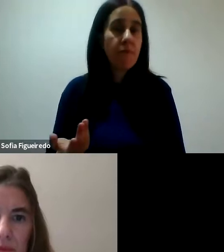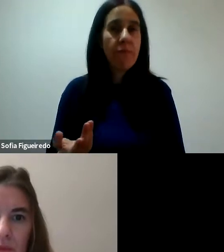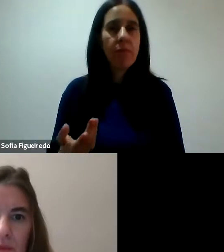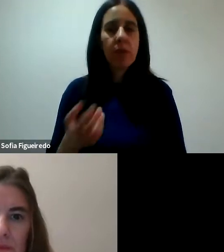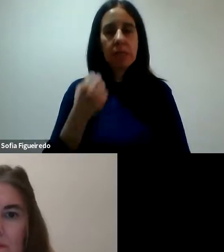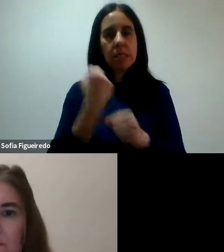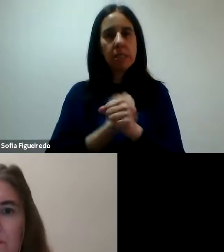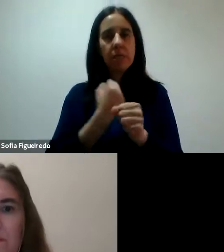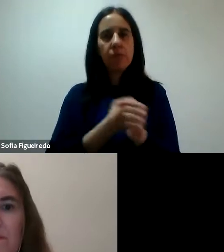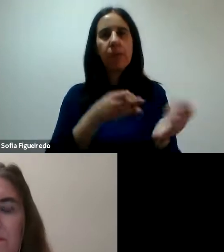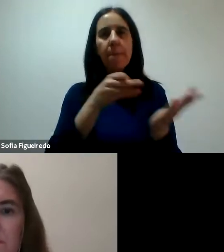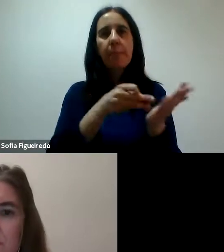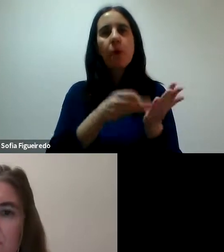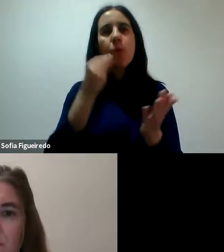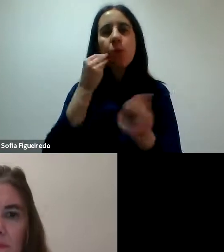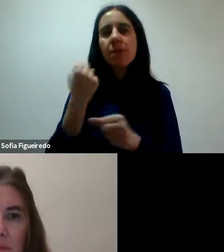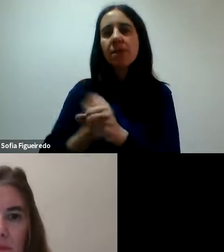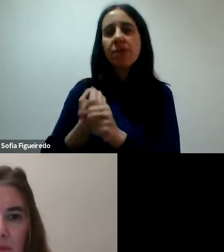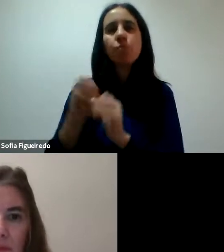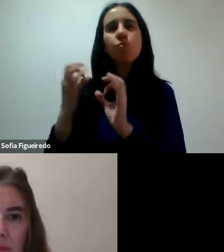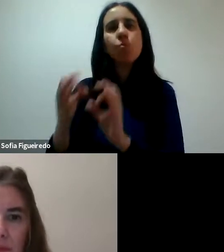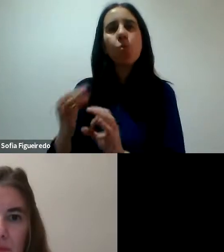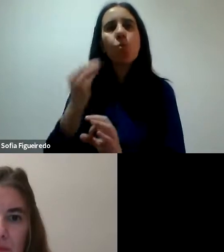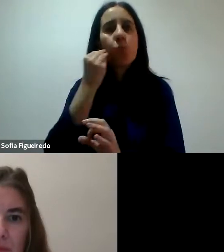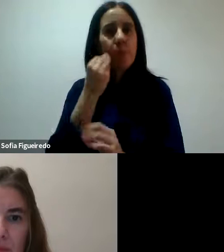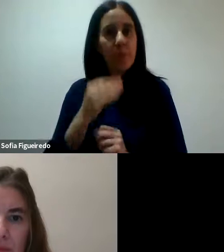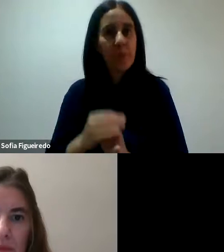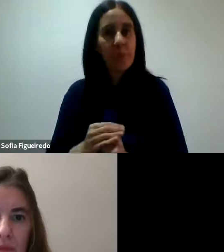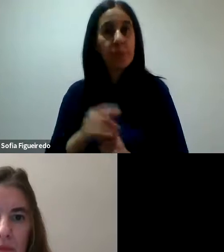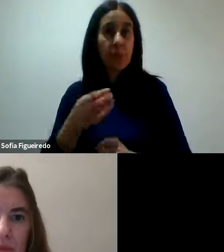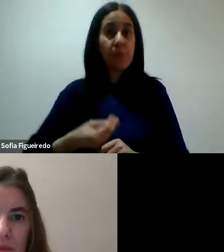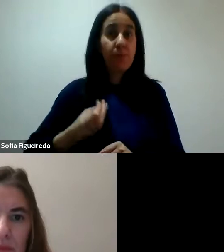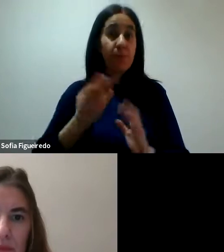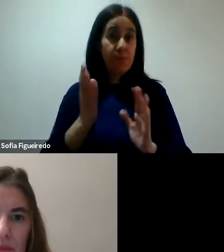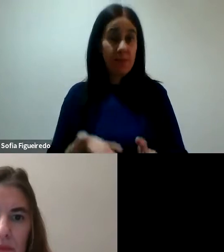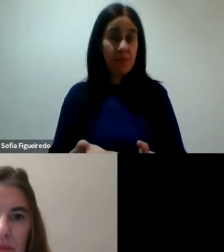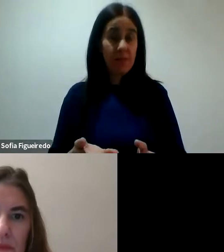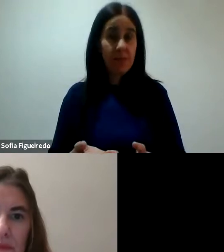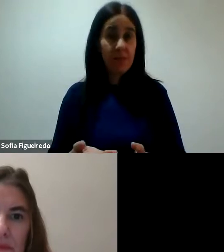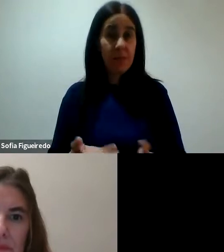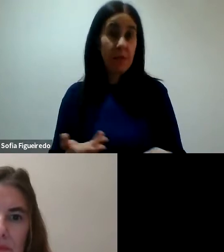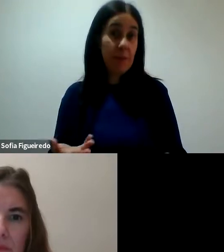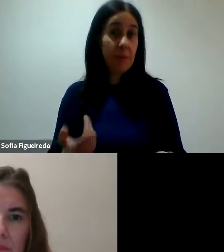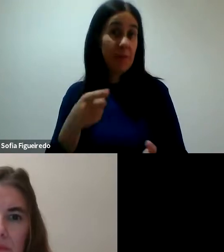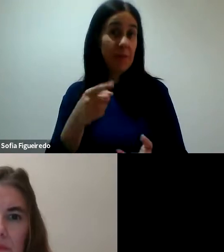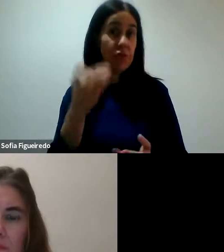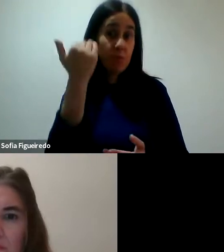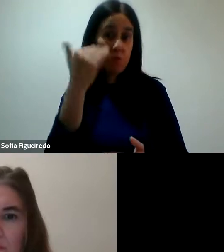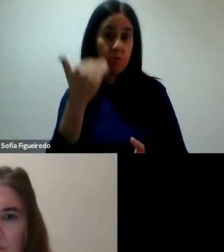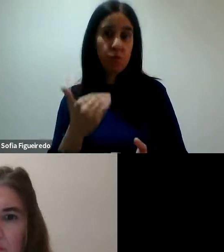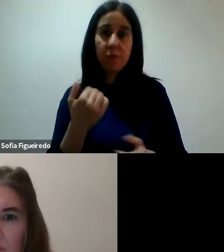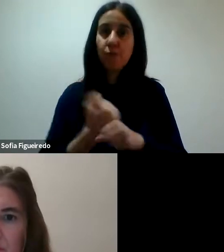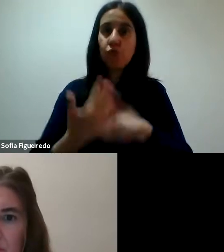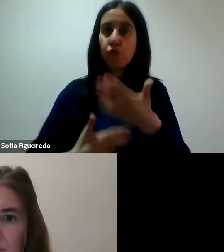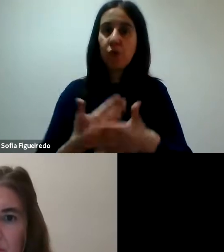serviço é feita, a realização desse serviço é feita. Portanto, termos essa preocupação que estes pontos funcionam, estes